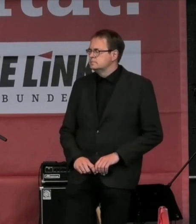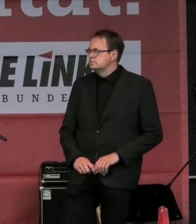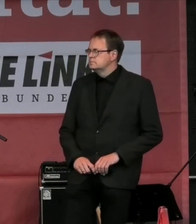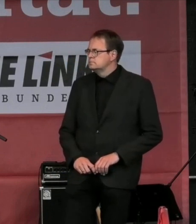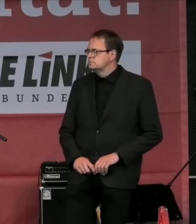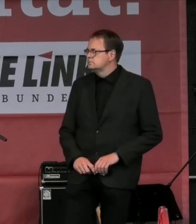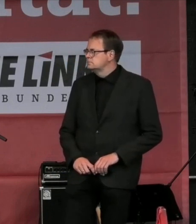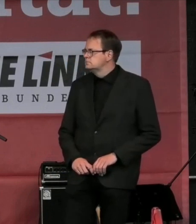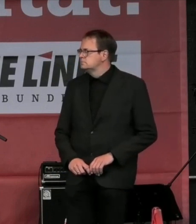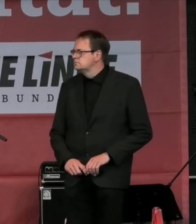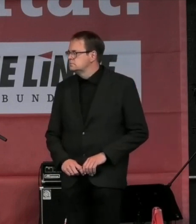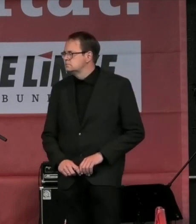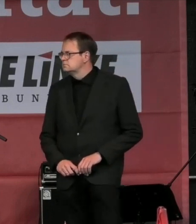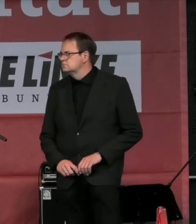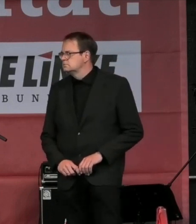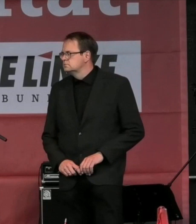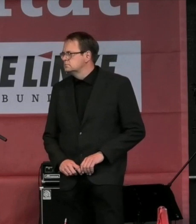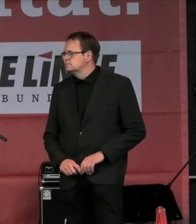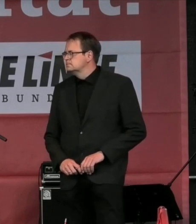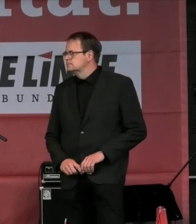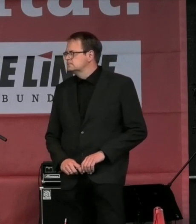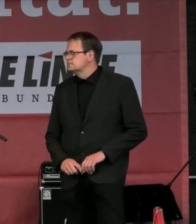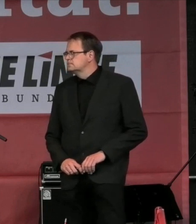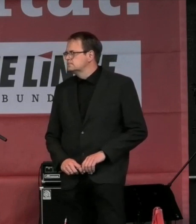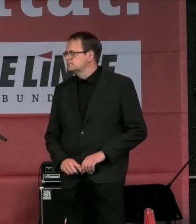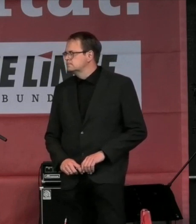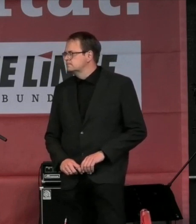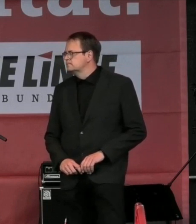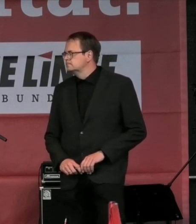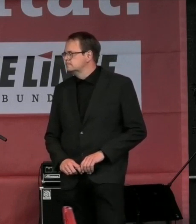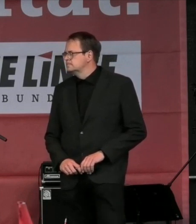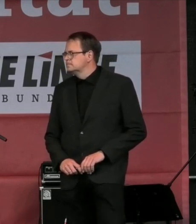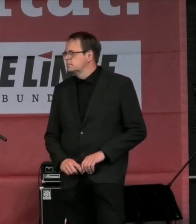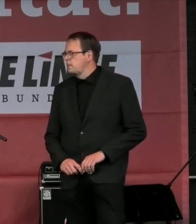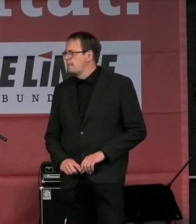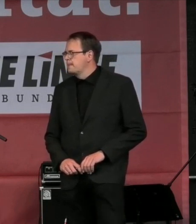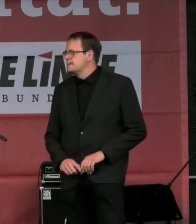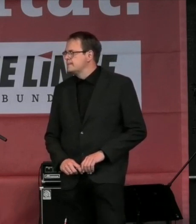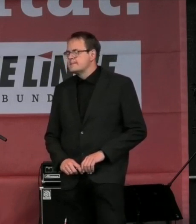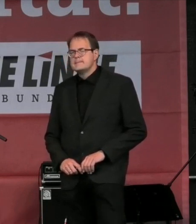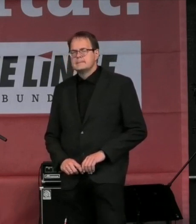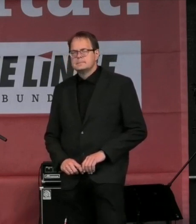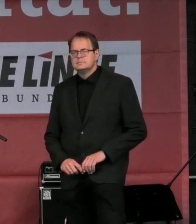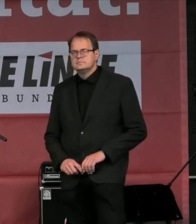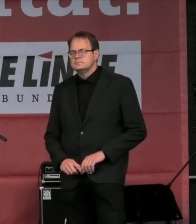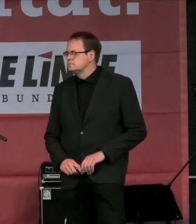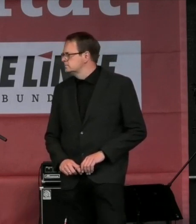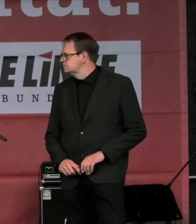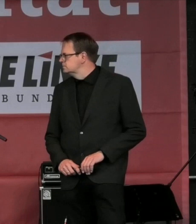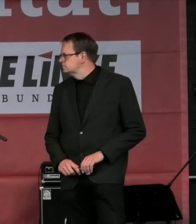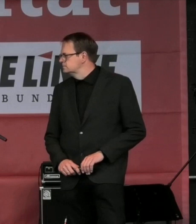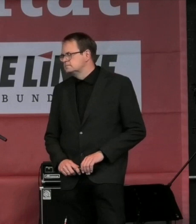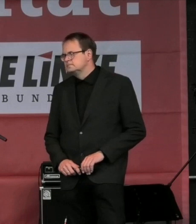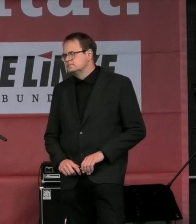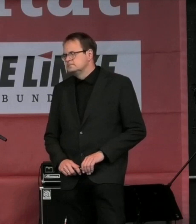wer kann dieses land in richtung sozialer gerechtigkeit voranbringen weil wir brauchen nicht immer mehr politiker die von lobbyisten